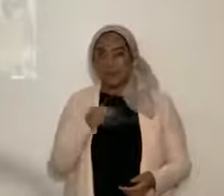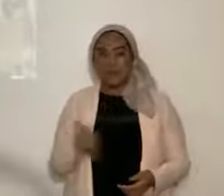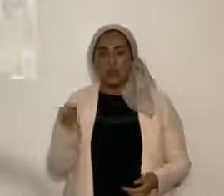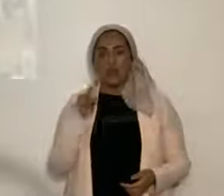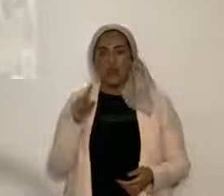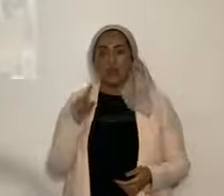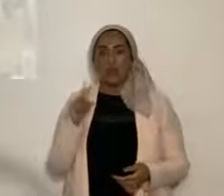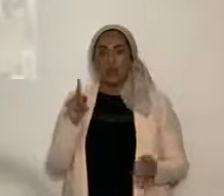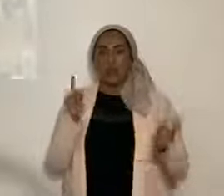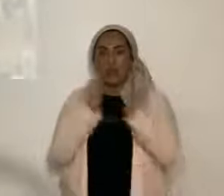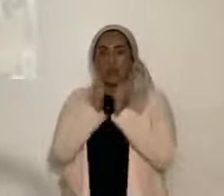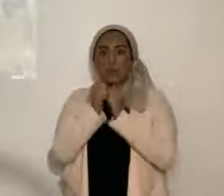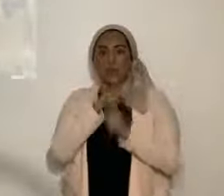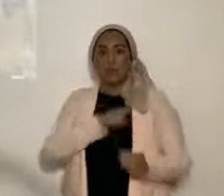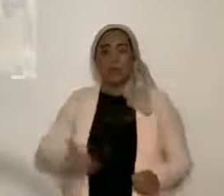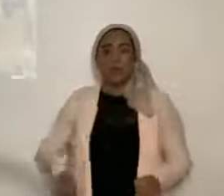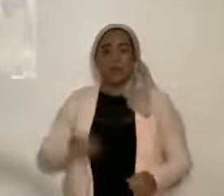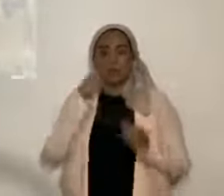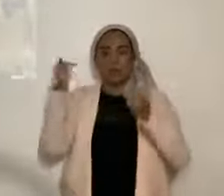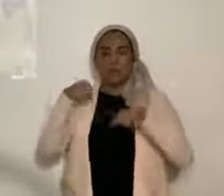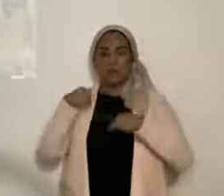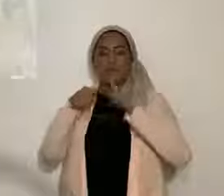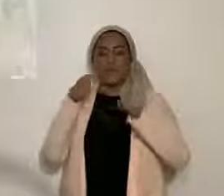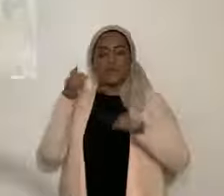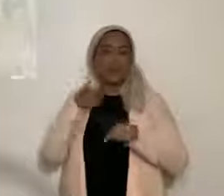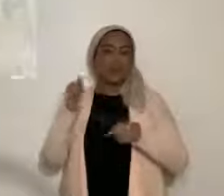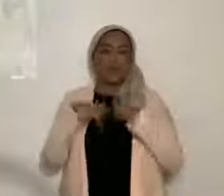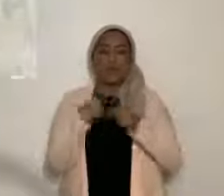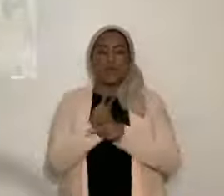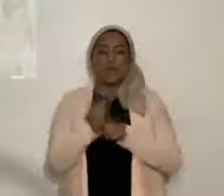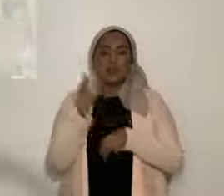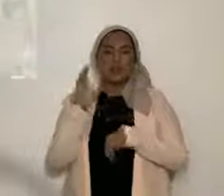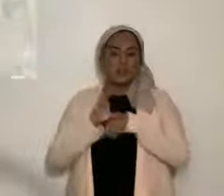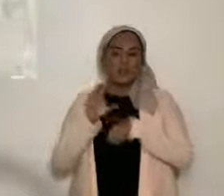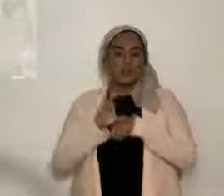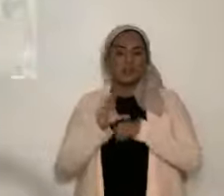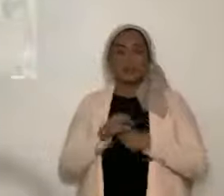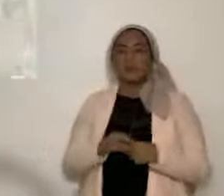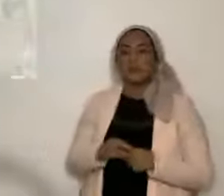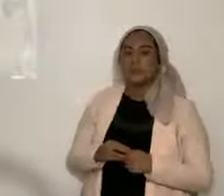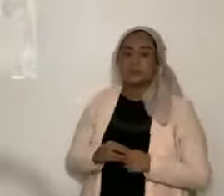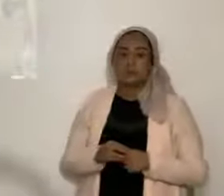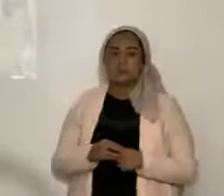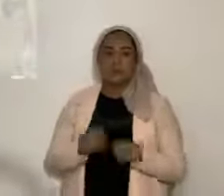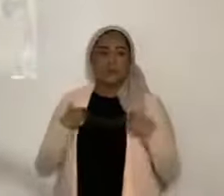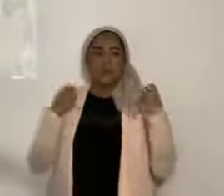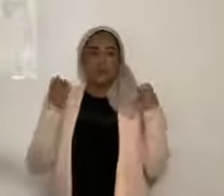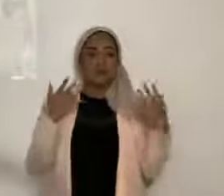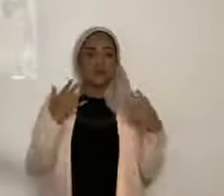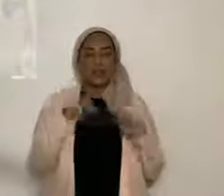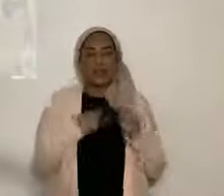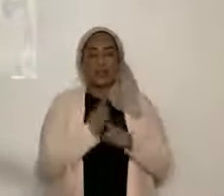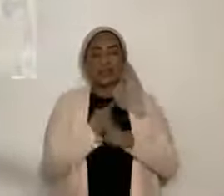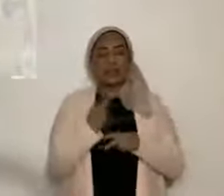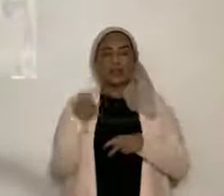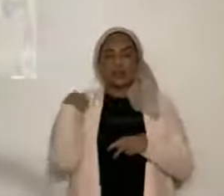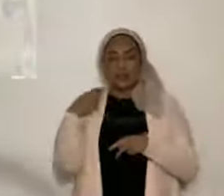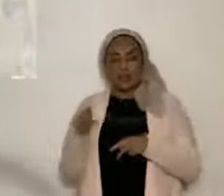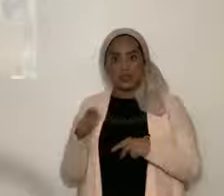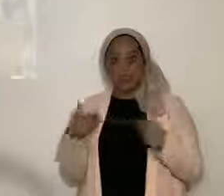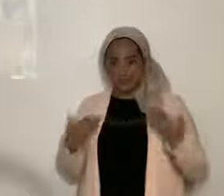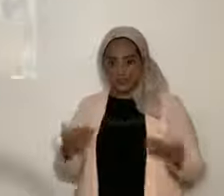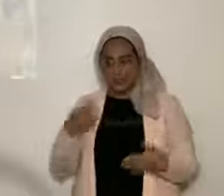presentes en el Señor, porque si vienes de una iglesia X o Z de diversas, de las 20 y tantas mil denominaciones que al menos